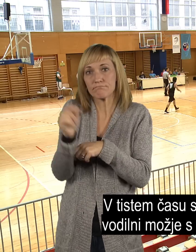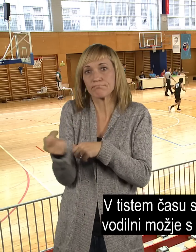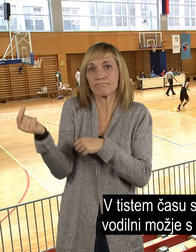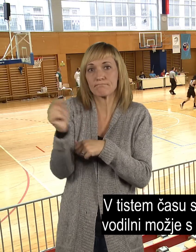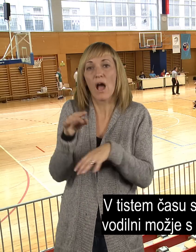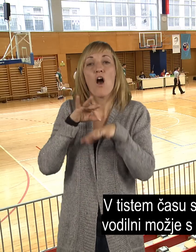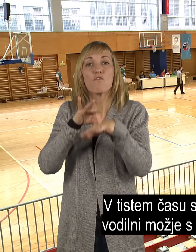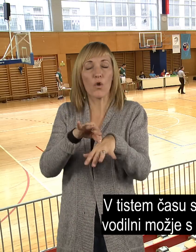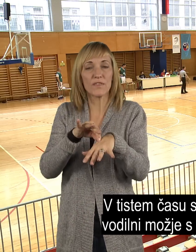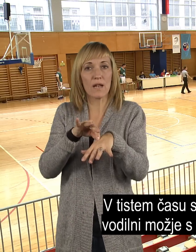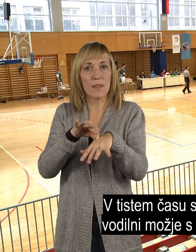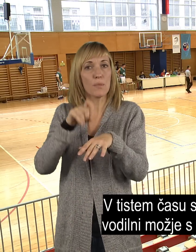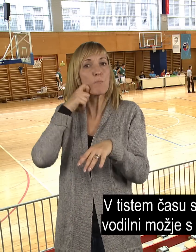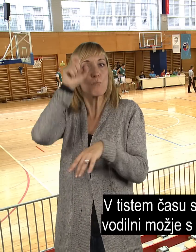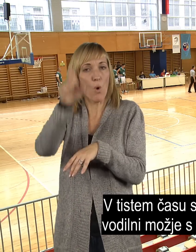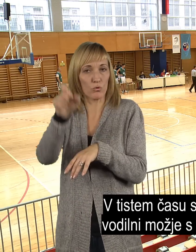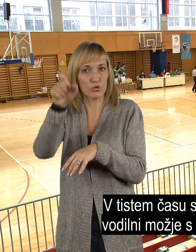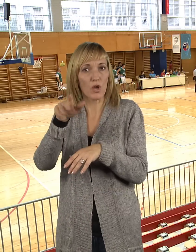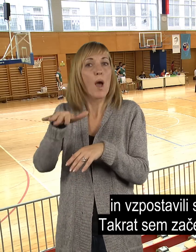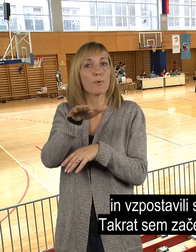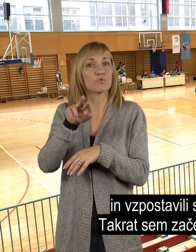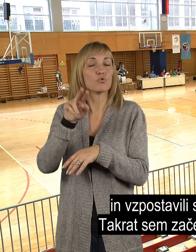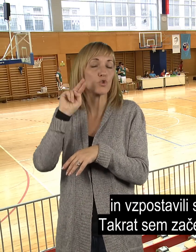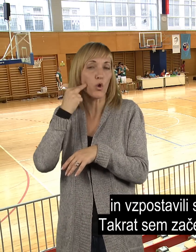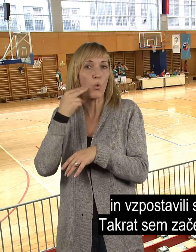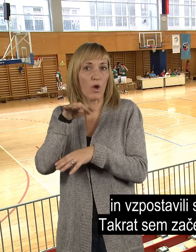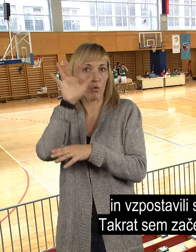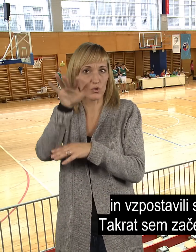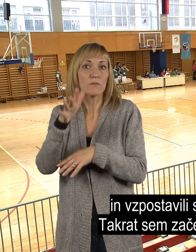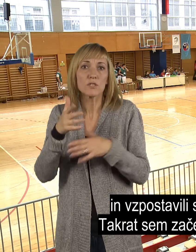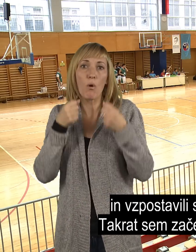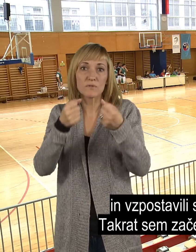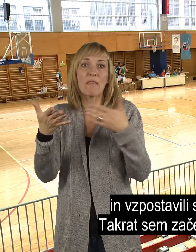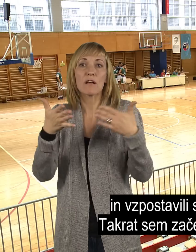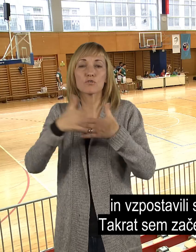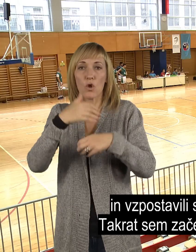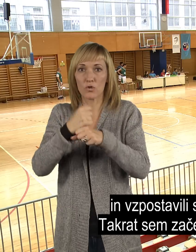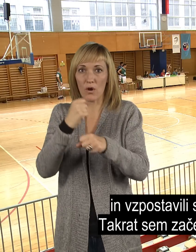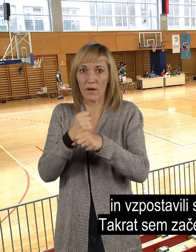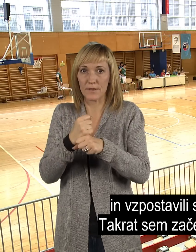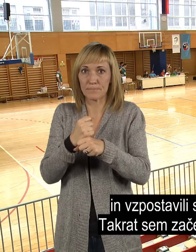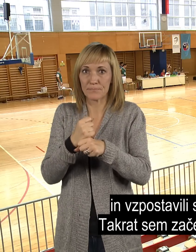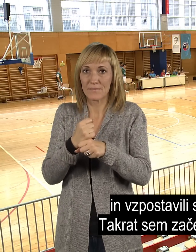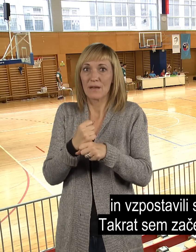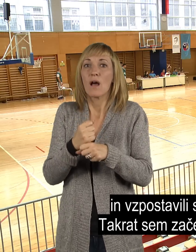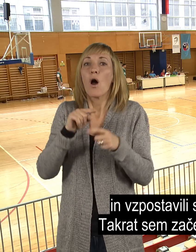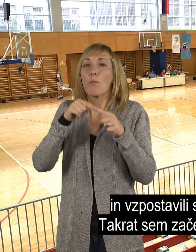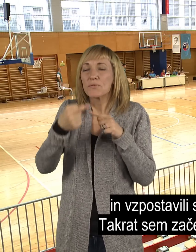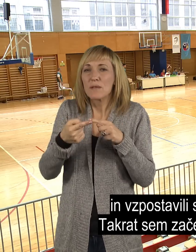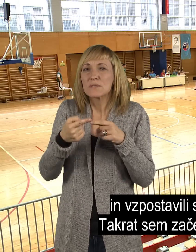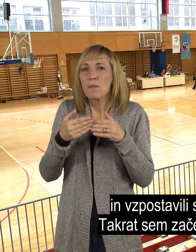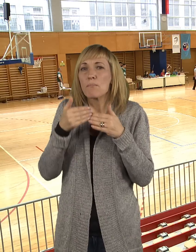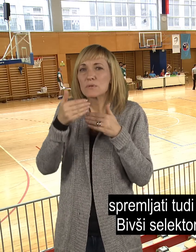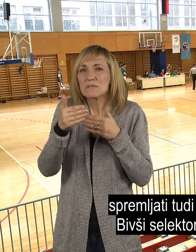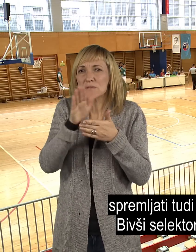možje z področja košarke gluhih in vzpostavili smo neko sodelovanje. Takrat sem začel nekoliko